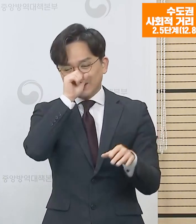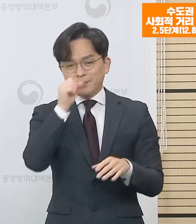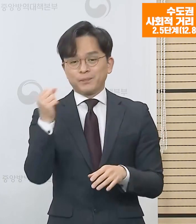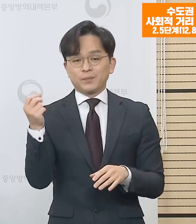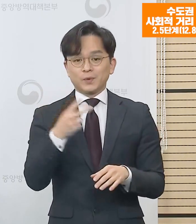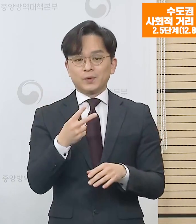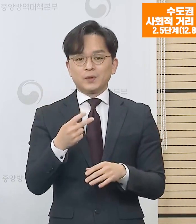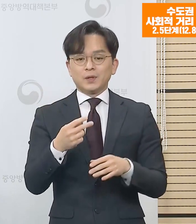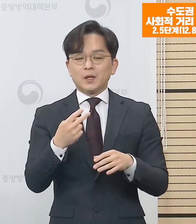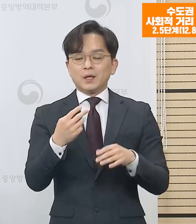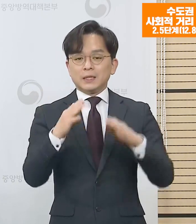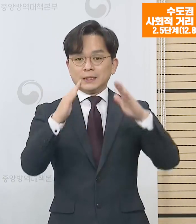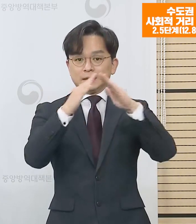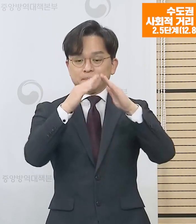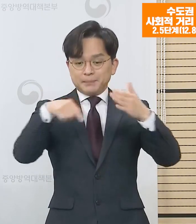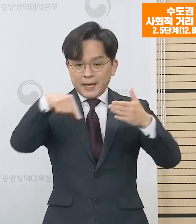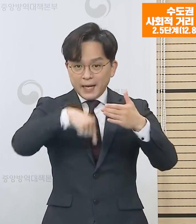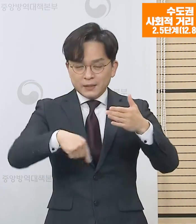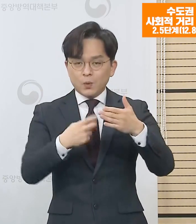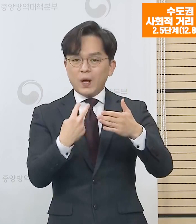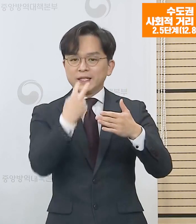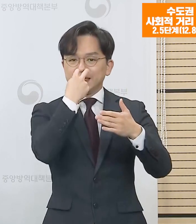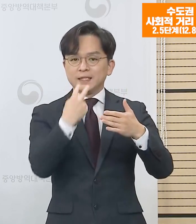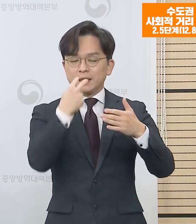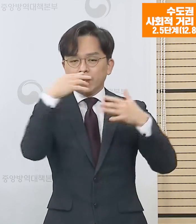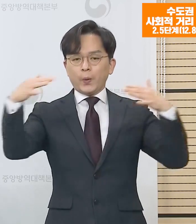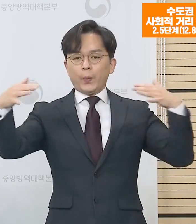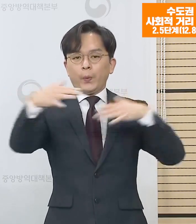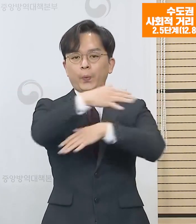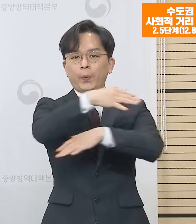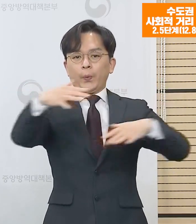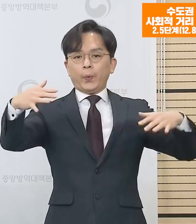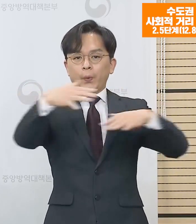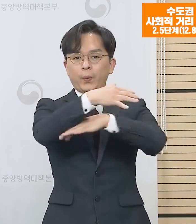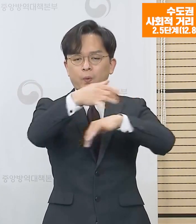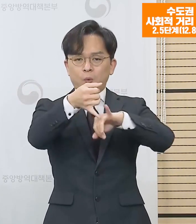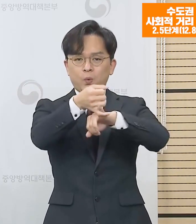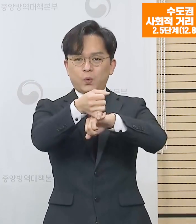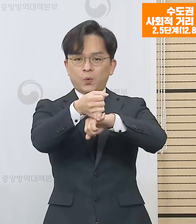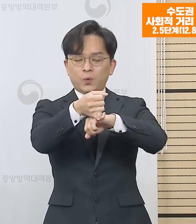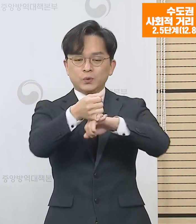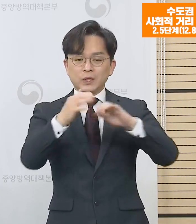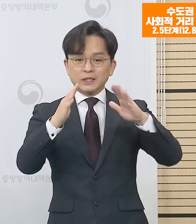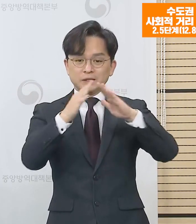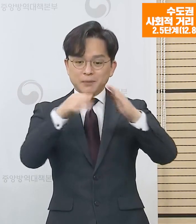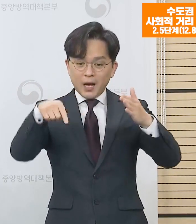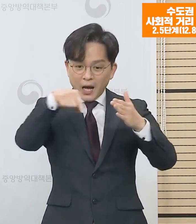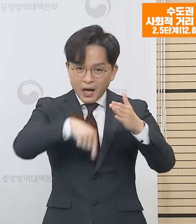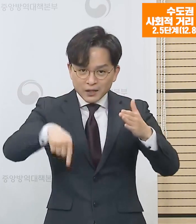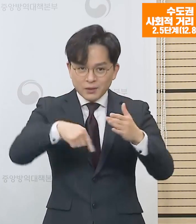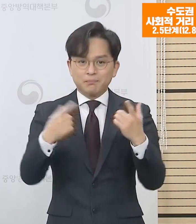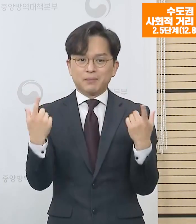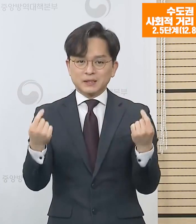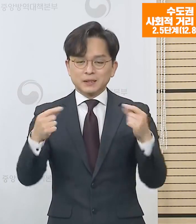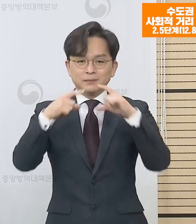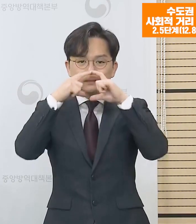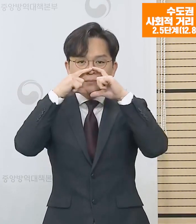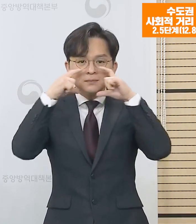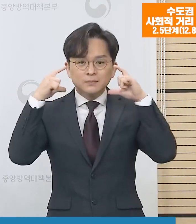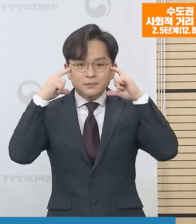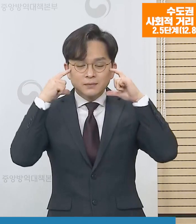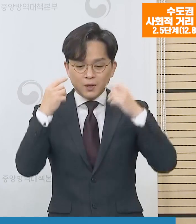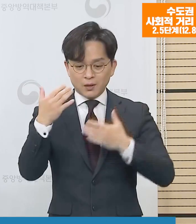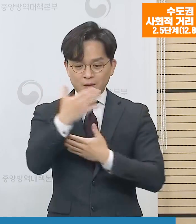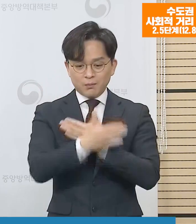발생한 경우에는 집안에서도 마스크를 착용하는 등 주의를 기울이는 게 필요하고 신속한 검사도